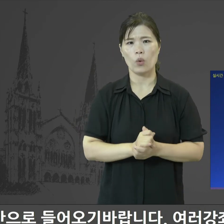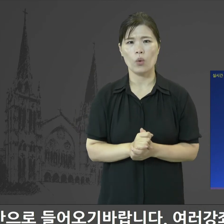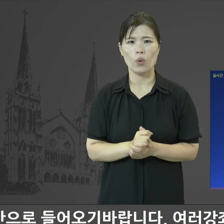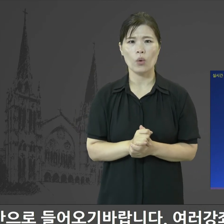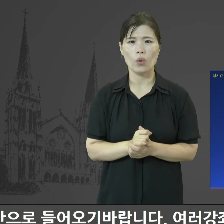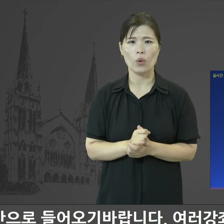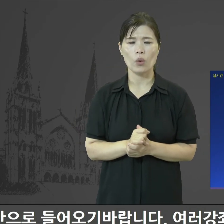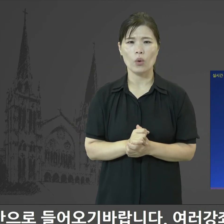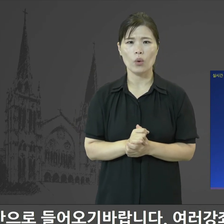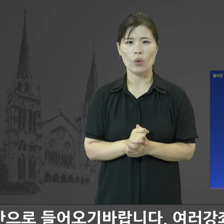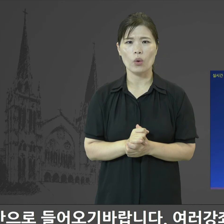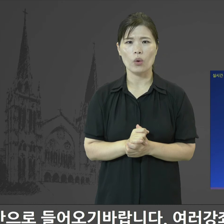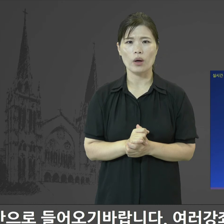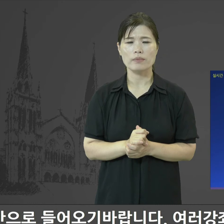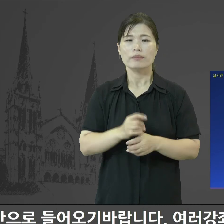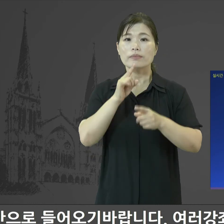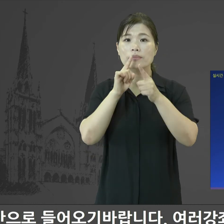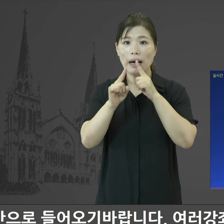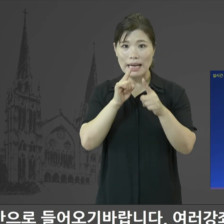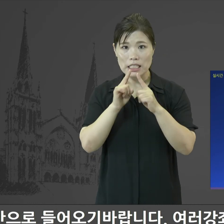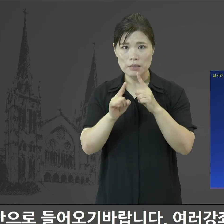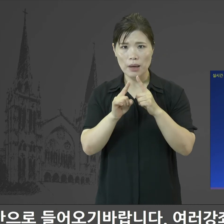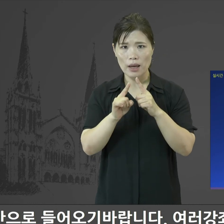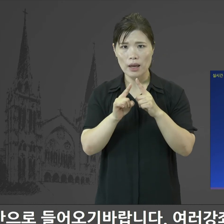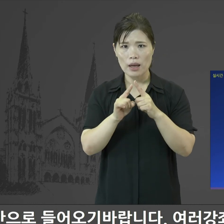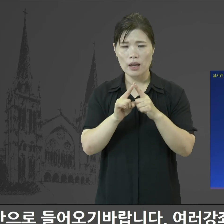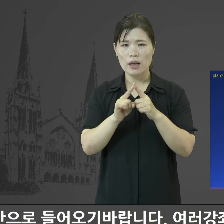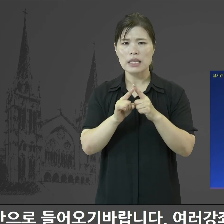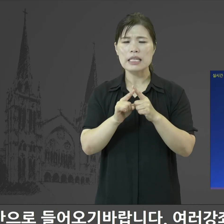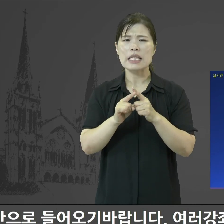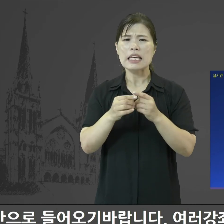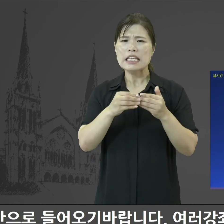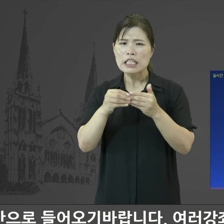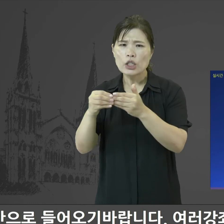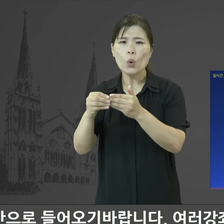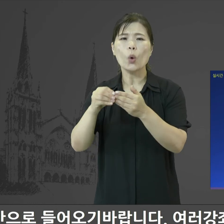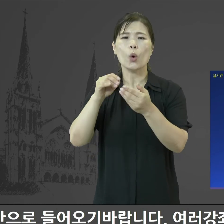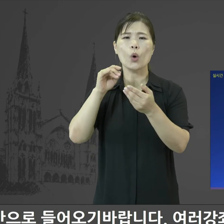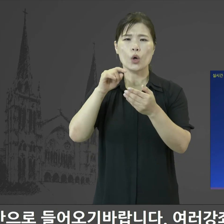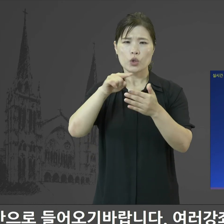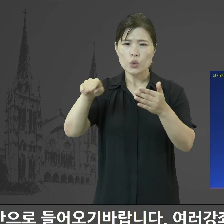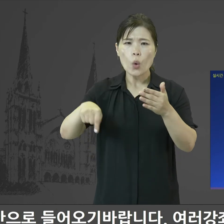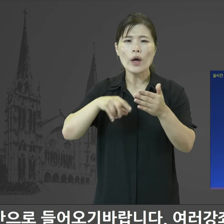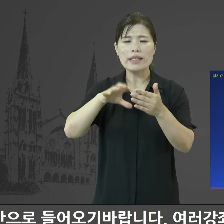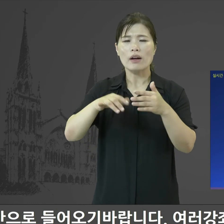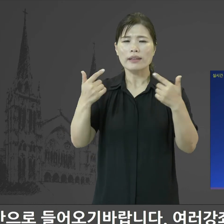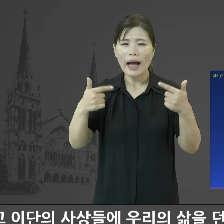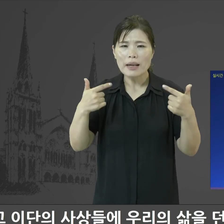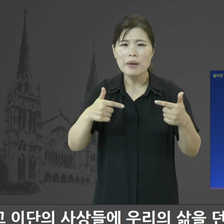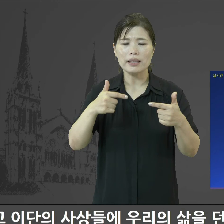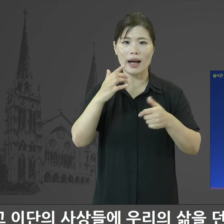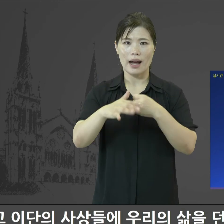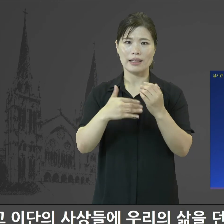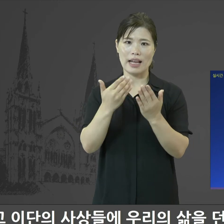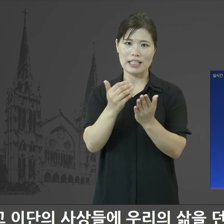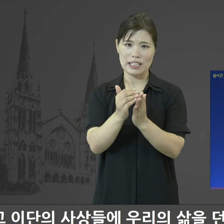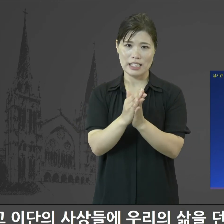던져버리지 말고 말씀의 원대한 인도 속에 날마다 성실하게 하나님의 말씀의 인도하심을